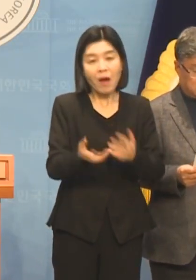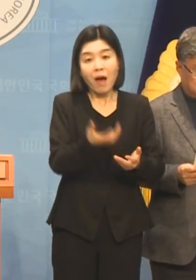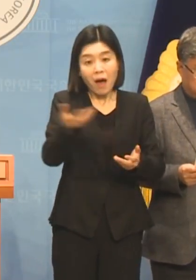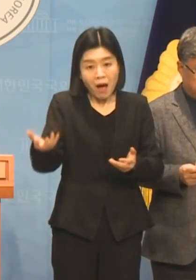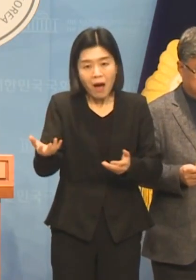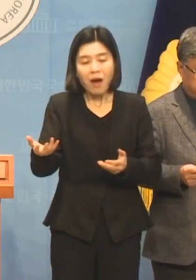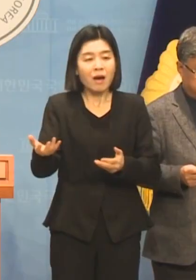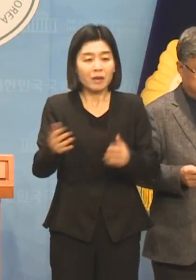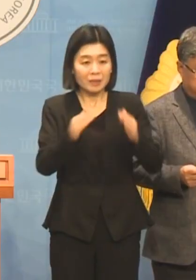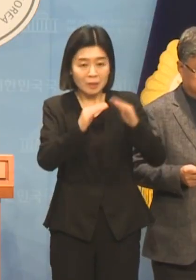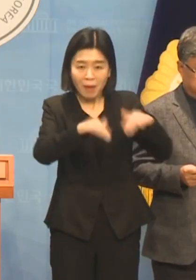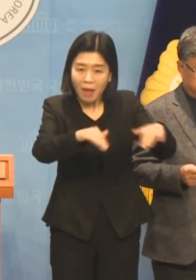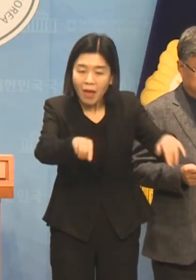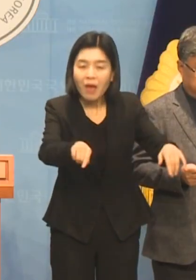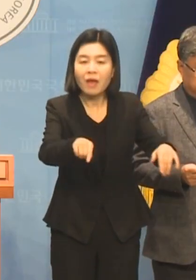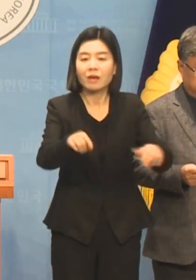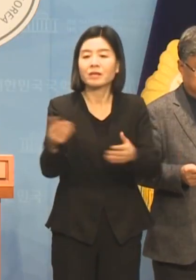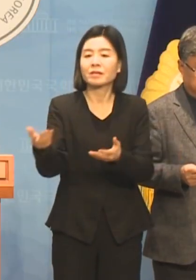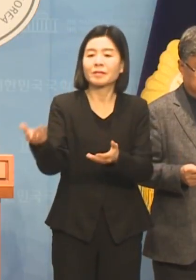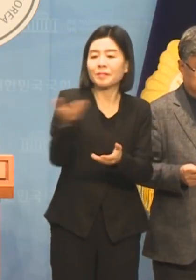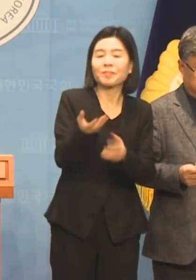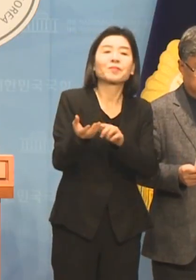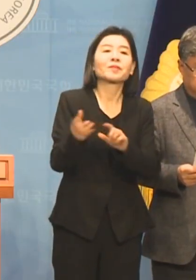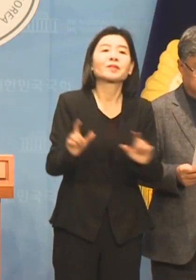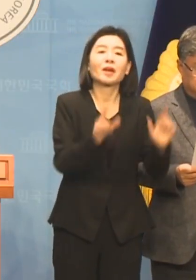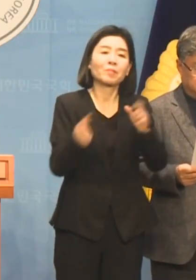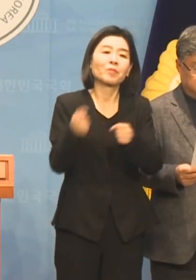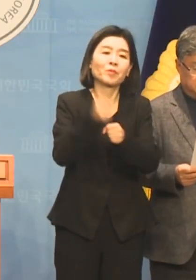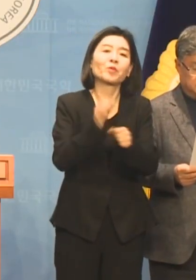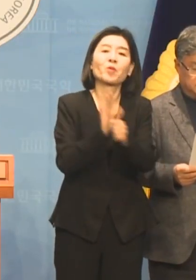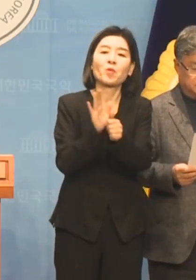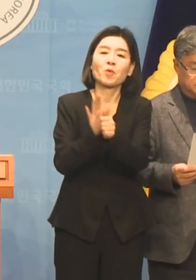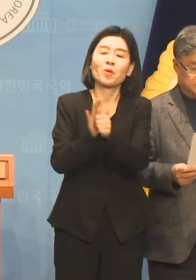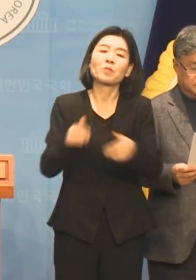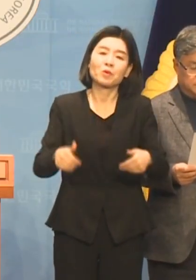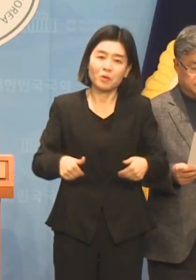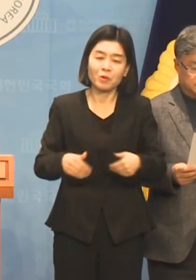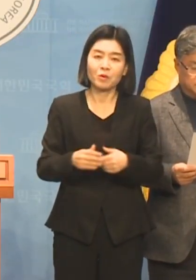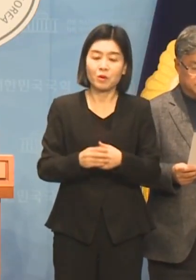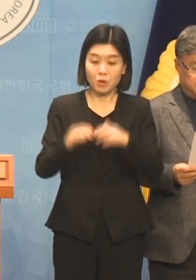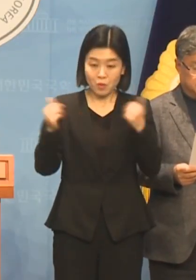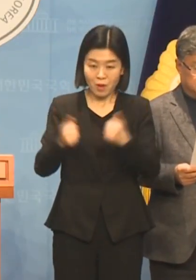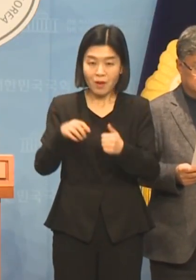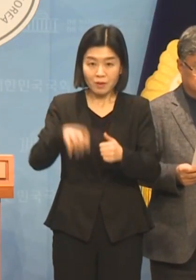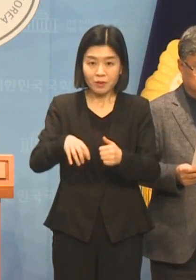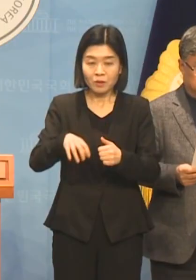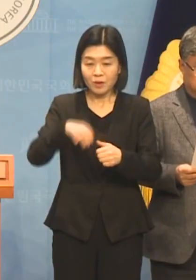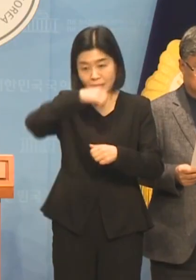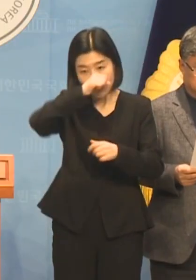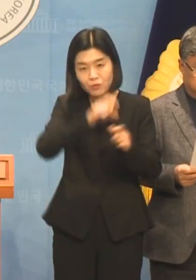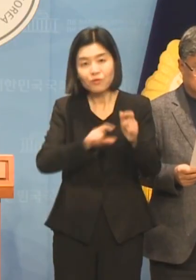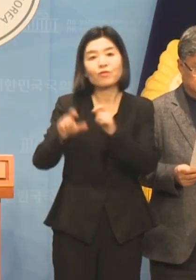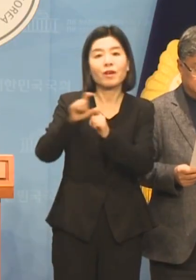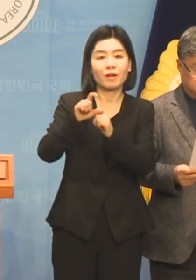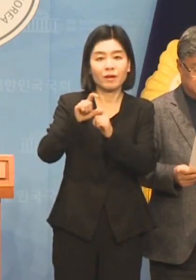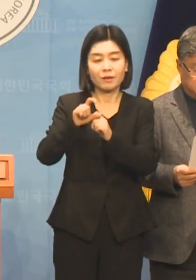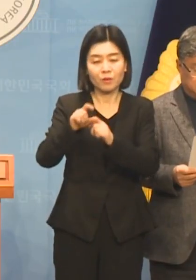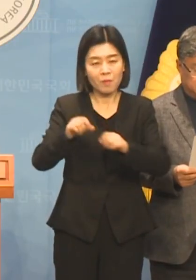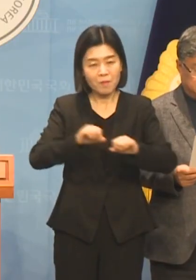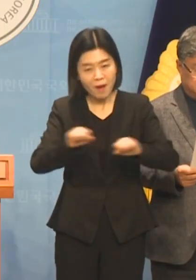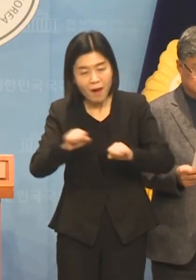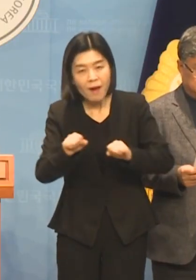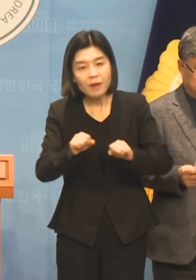수 있도록 돕는 일입니다. 국회도 추경을 포함해 가능한 모든 수단을 동원해 복구와 지원에